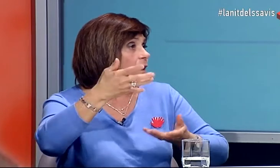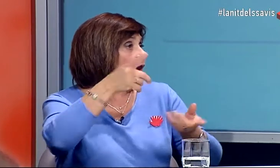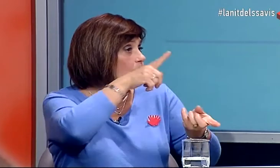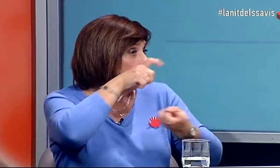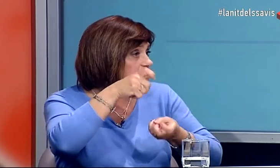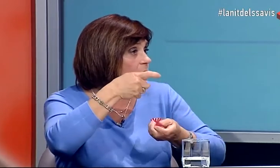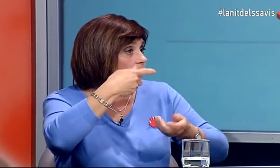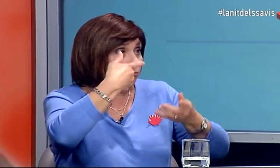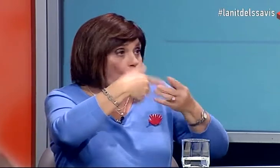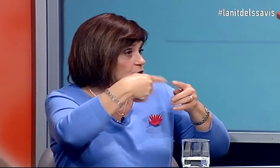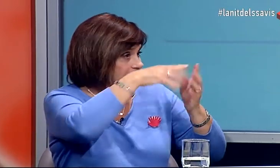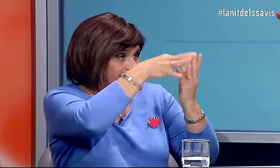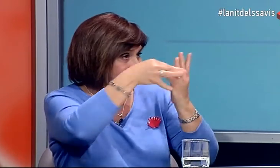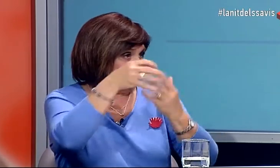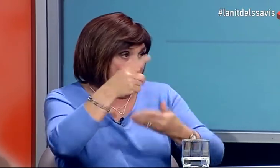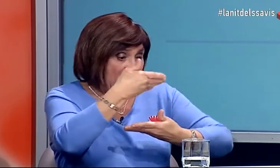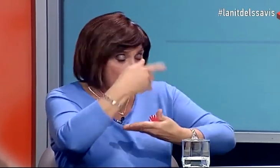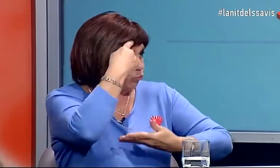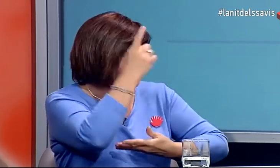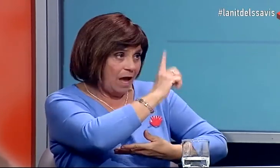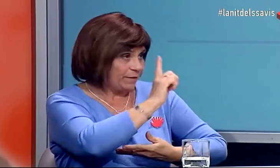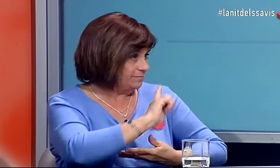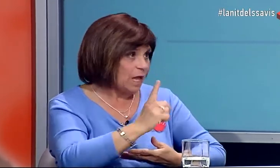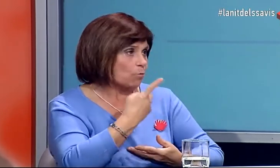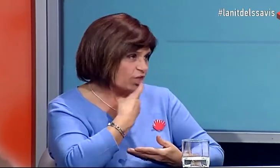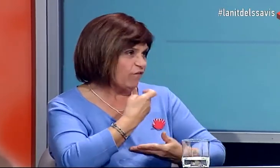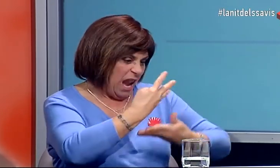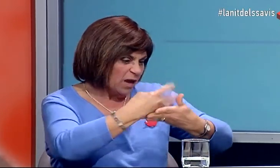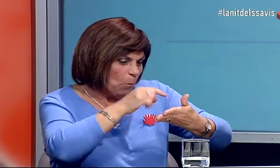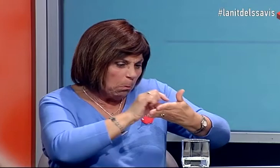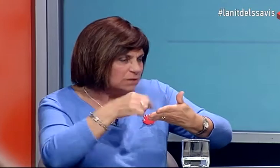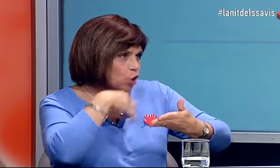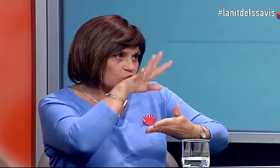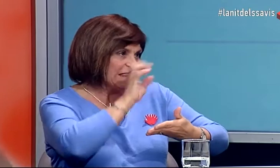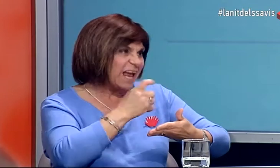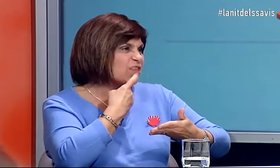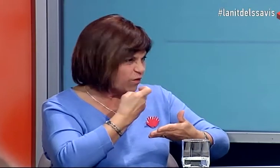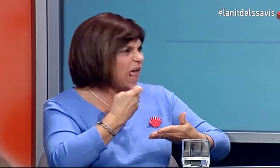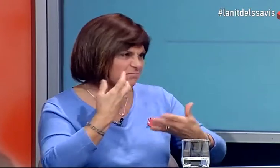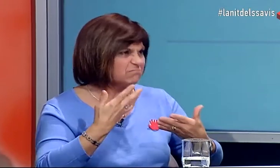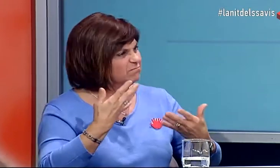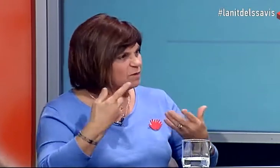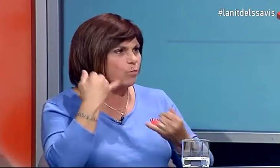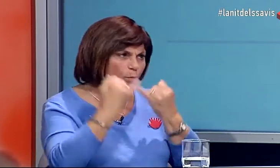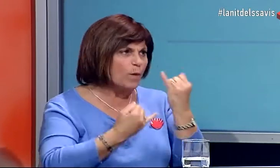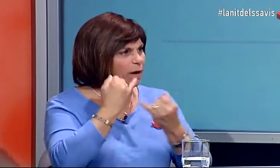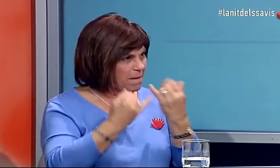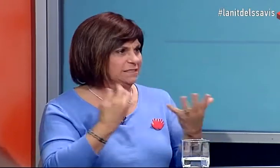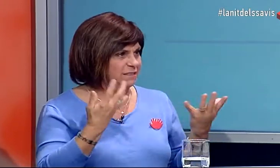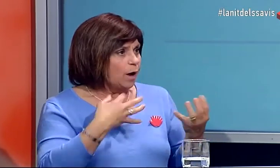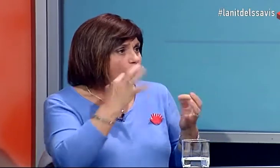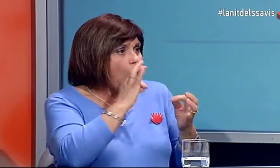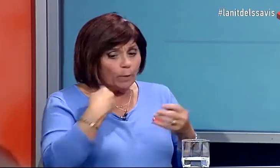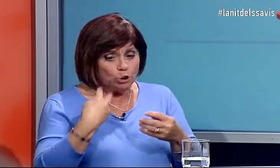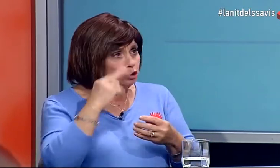als professionals o a l'intèrpret que puguis tenir et poden ajudar també a entendre, perquè a vegades no entenem del tot o és